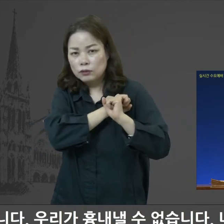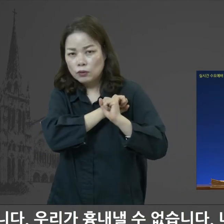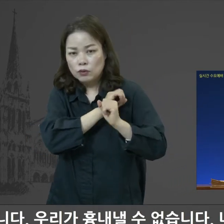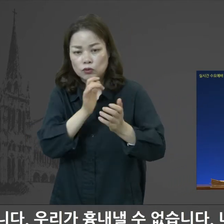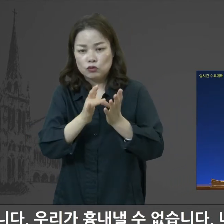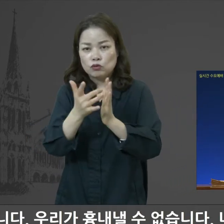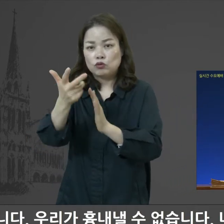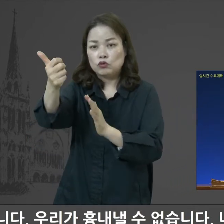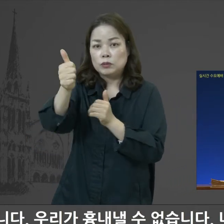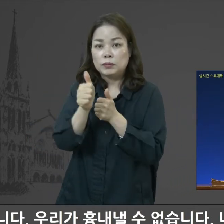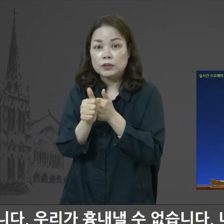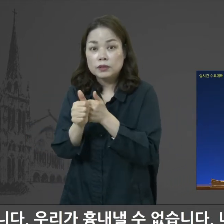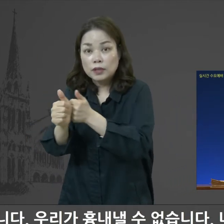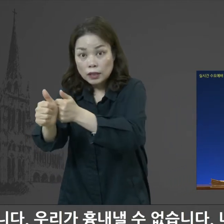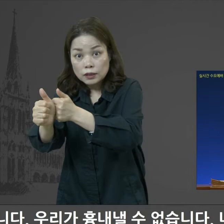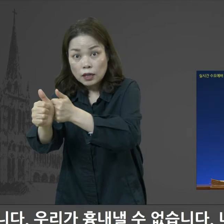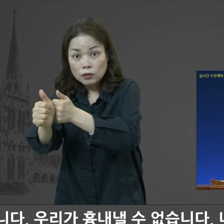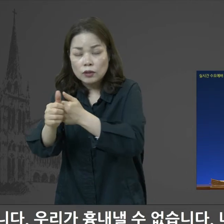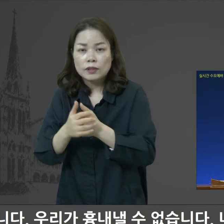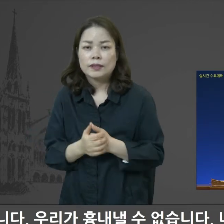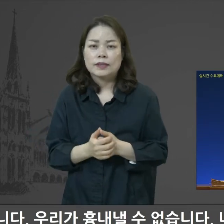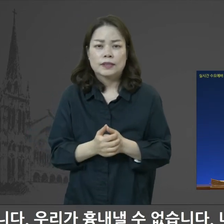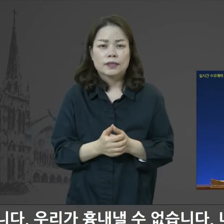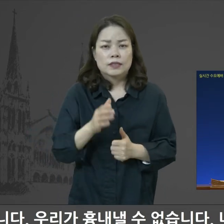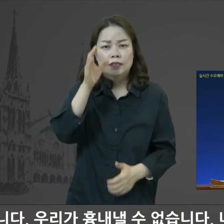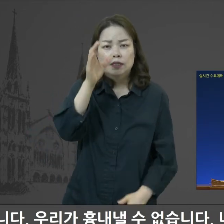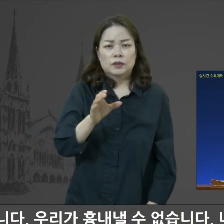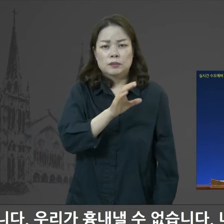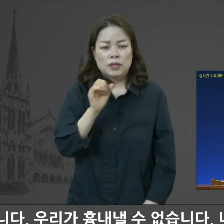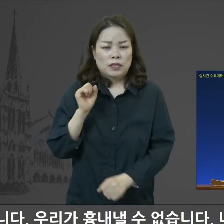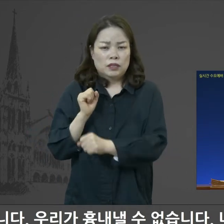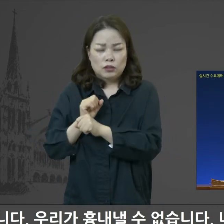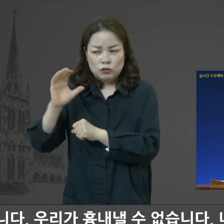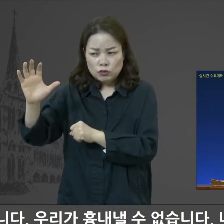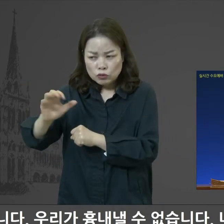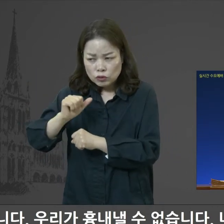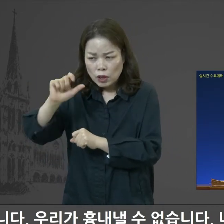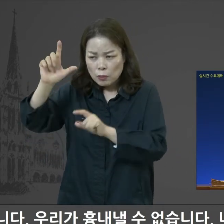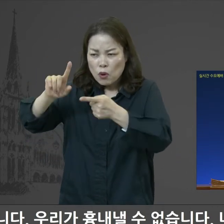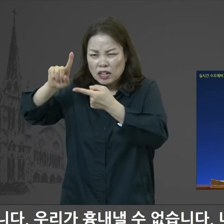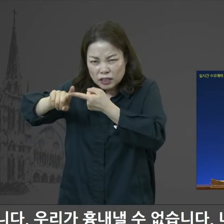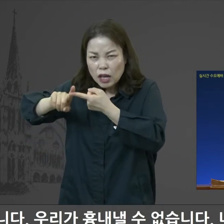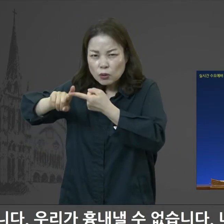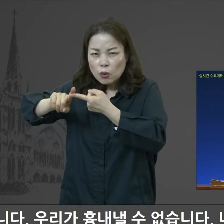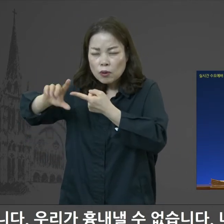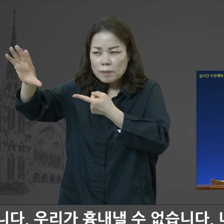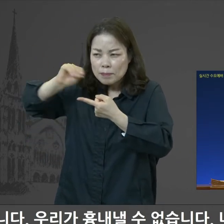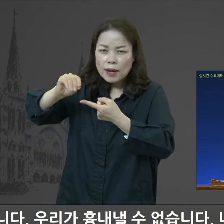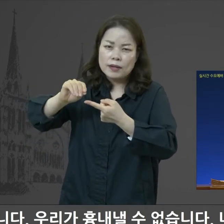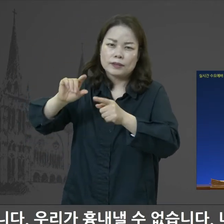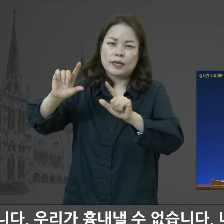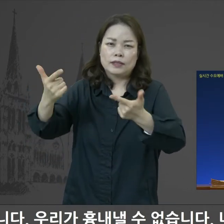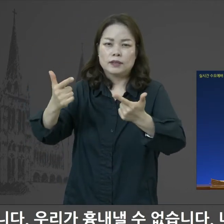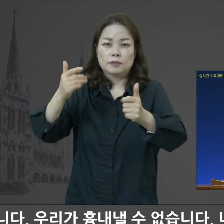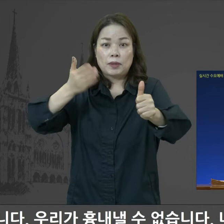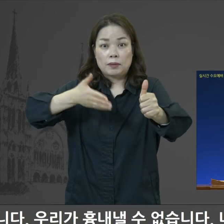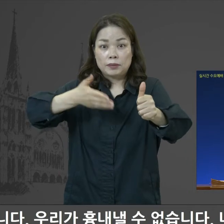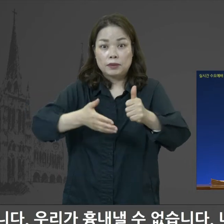것이니라. 그러나 이 말씀이 십자가를 지신 그리스도를 흉내라는 말씀으로 그렇게 들려지지 않기를